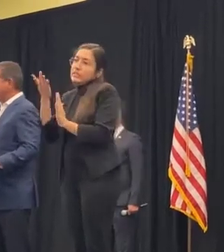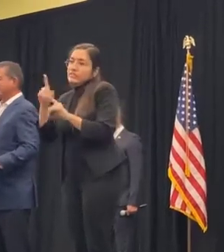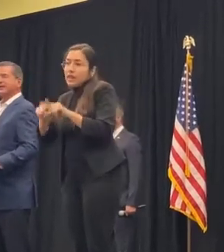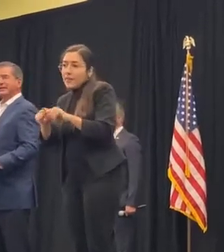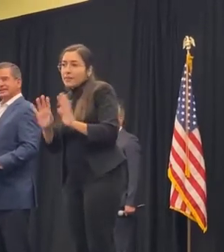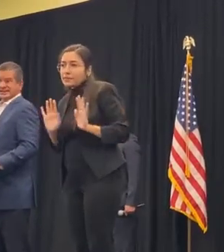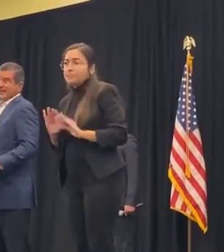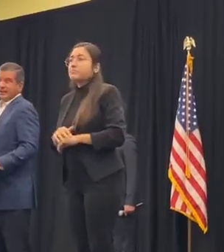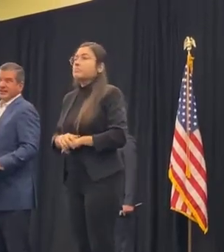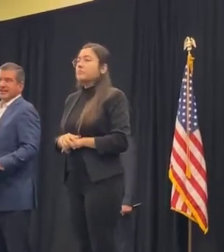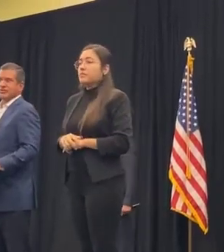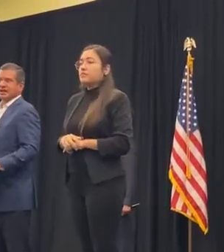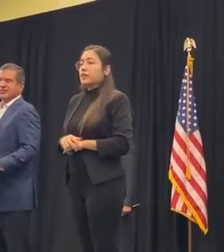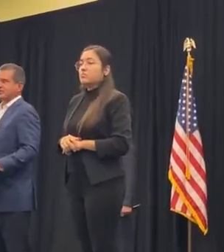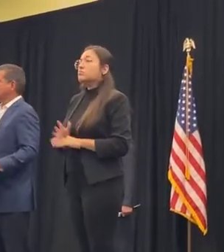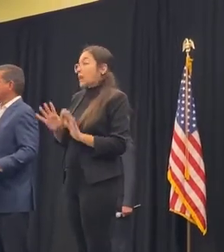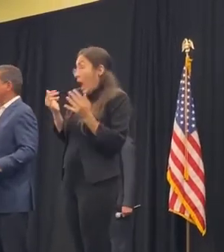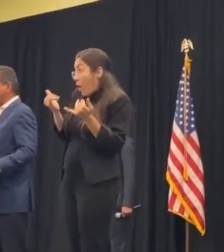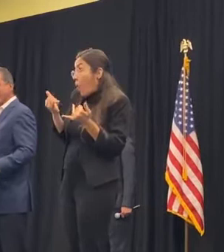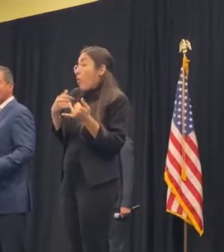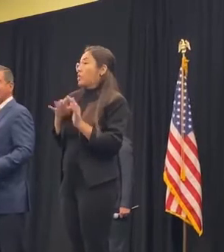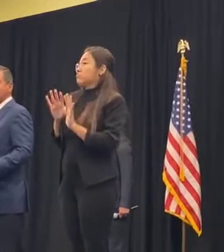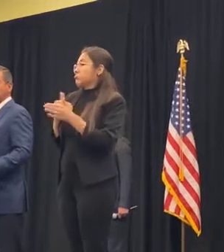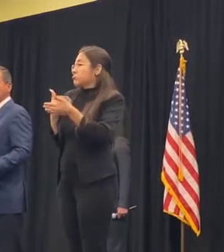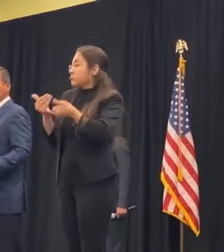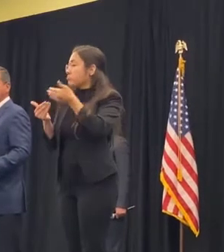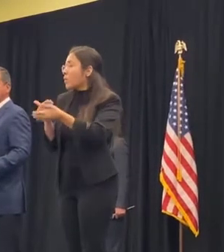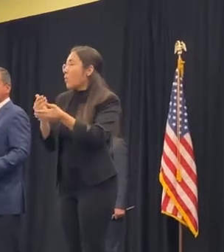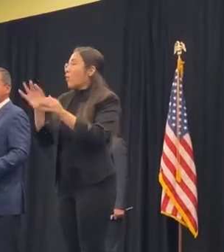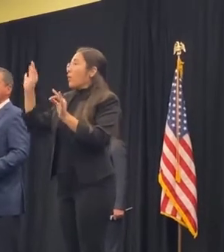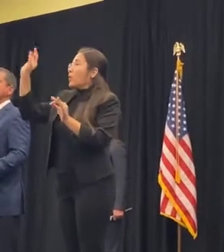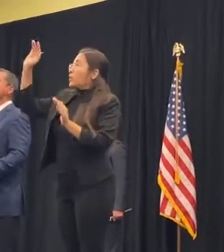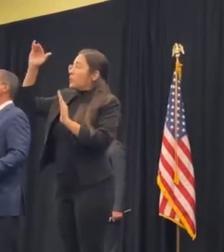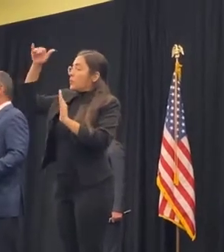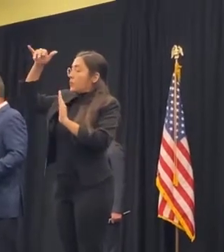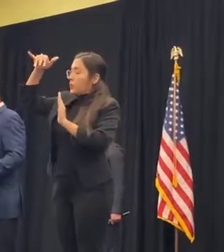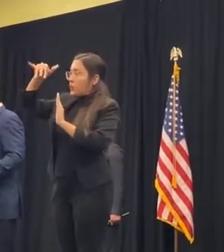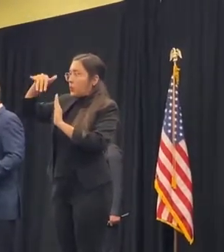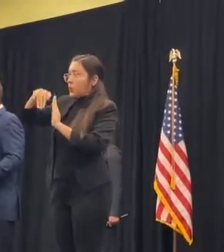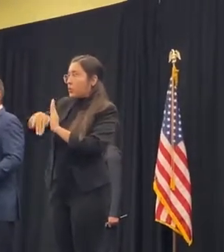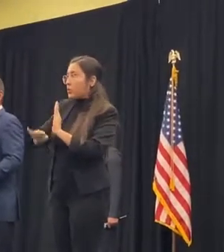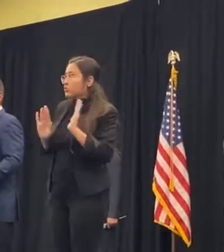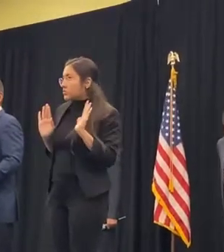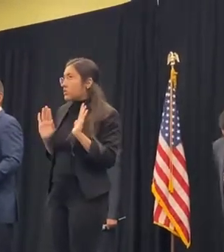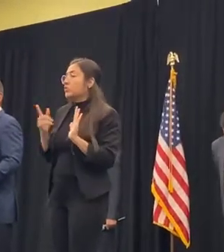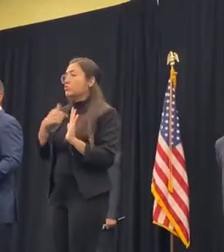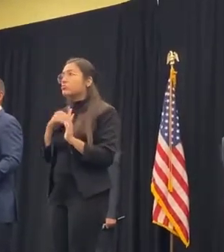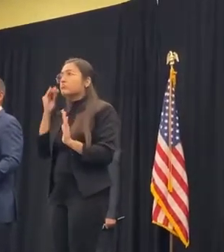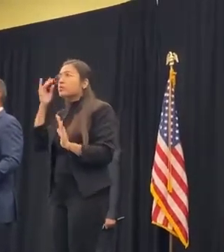que se está estabilizando ya la situación, pero que van a bajar el número de casos positivos, va a bajar el número